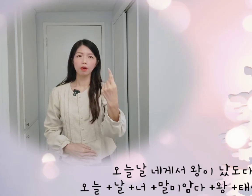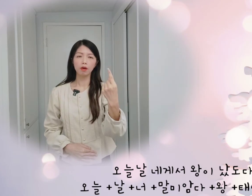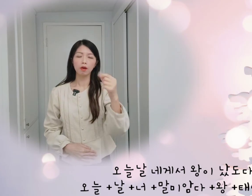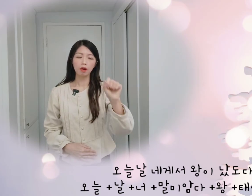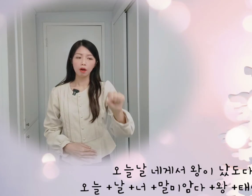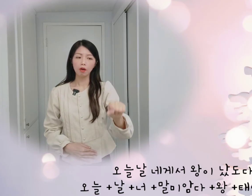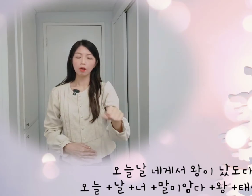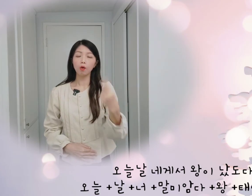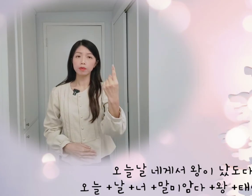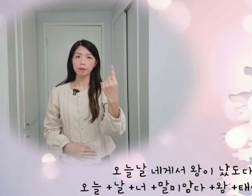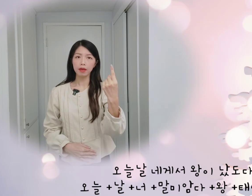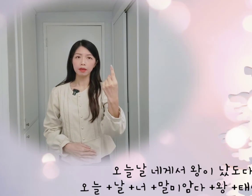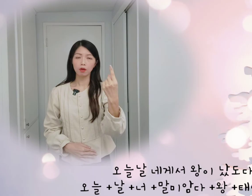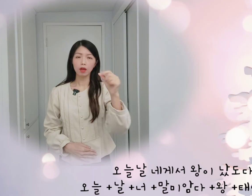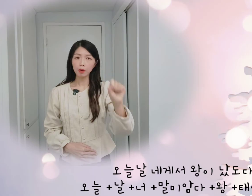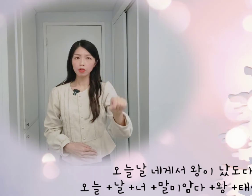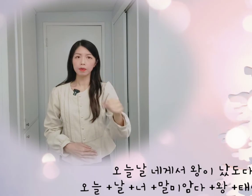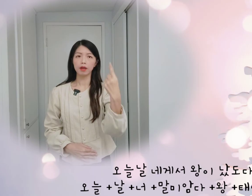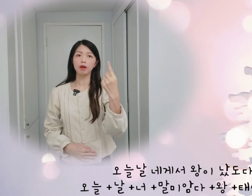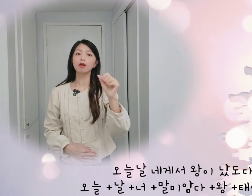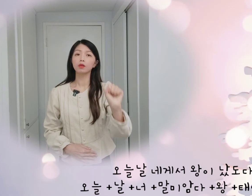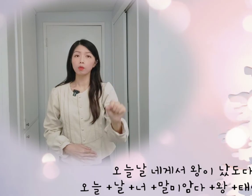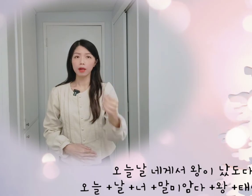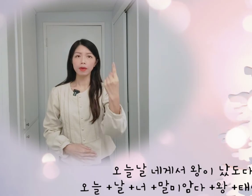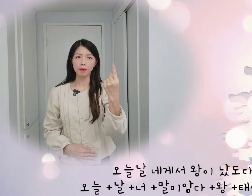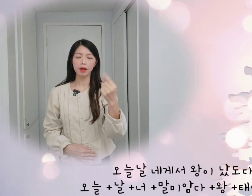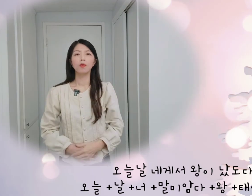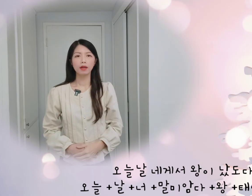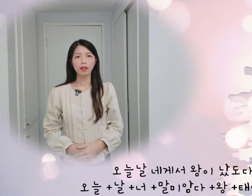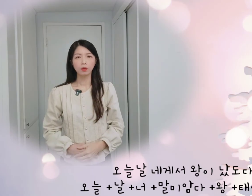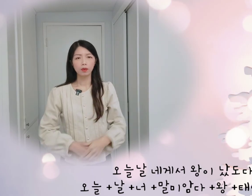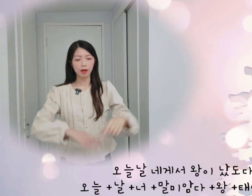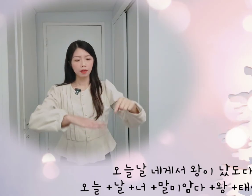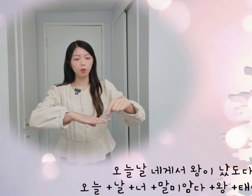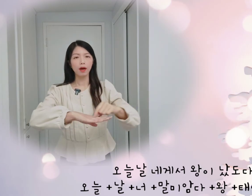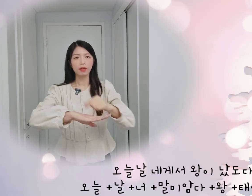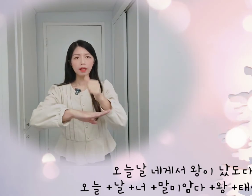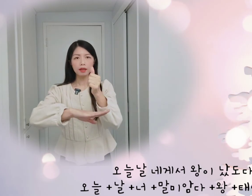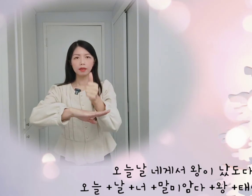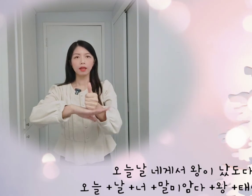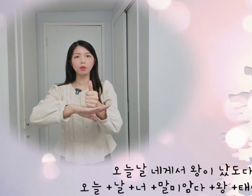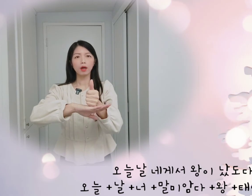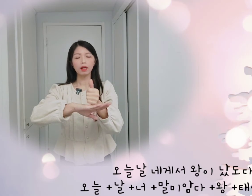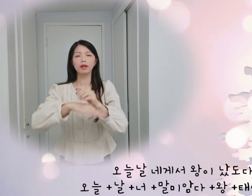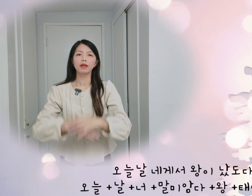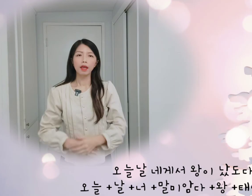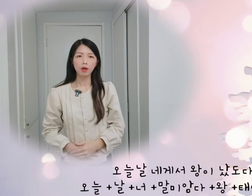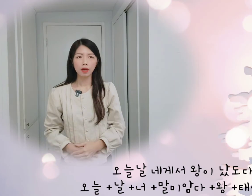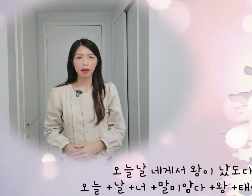돌리면서 검지만 이렇게 펴주시면 돼요. 너로 말미암아. 왕이 났도다. 왕이